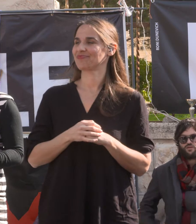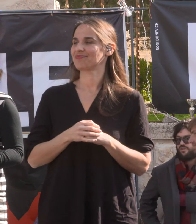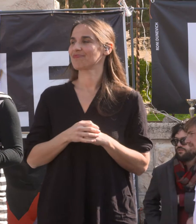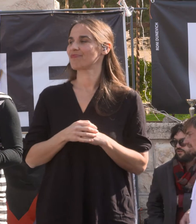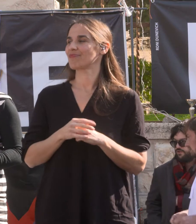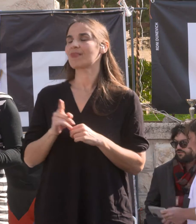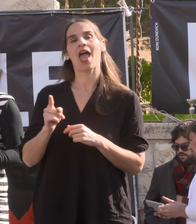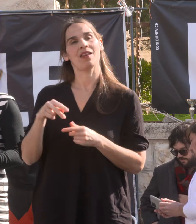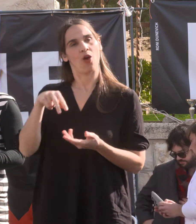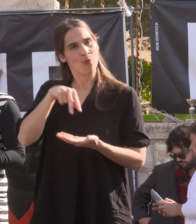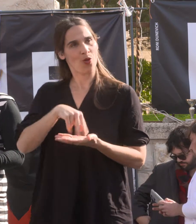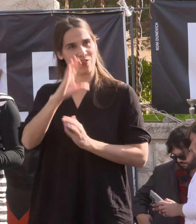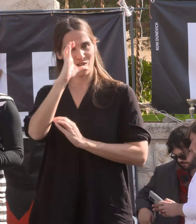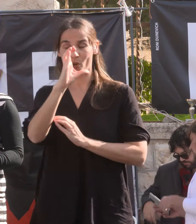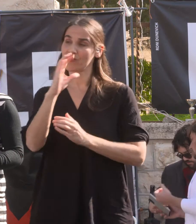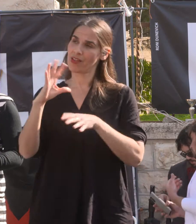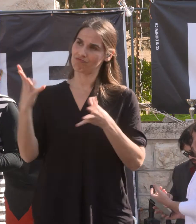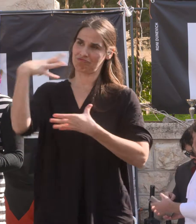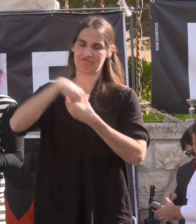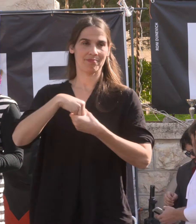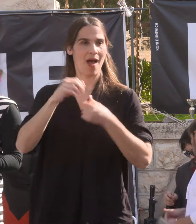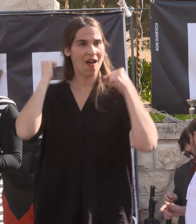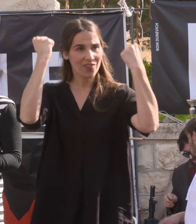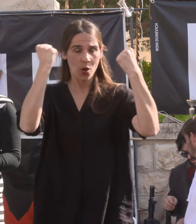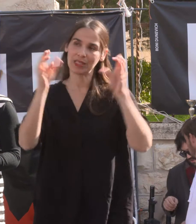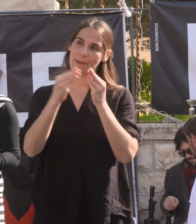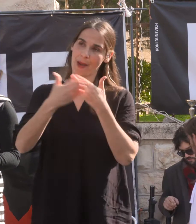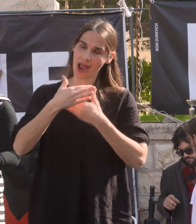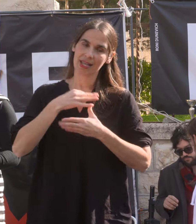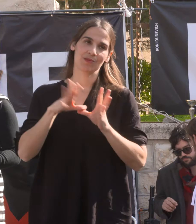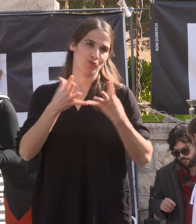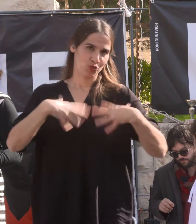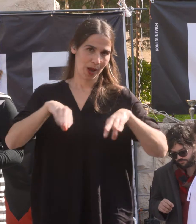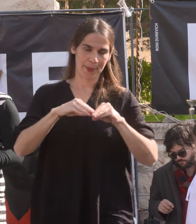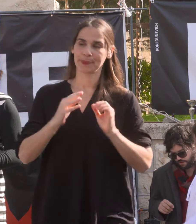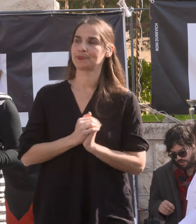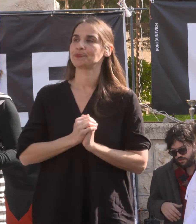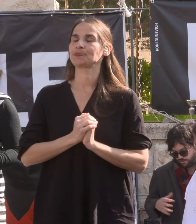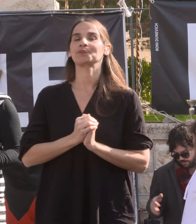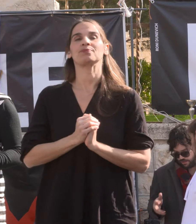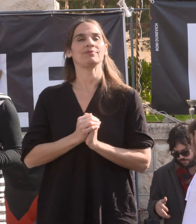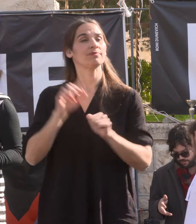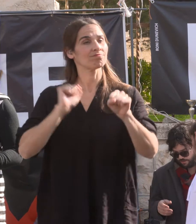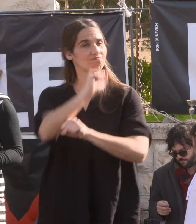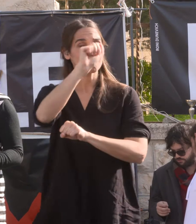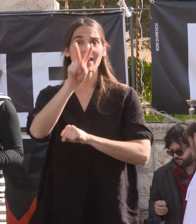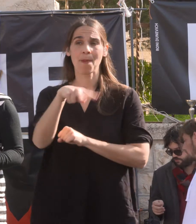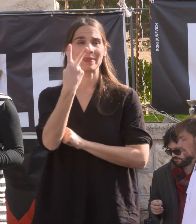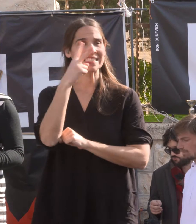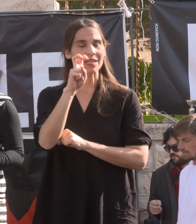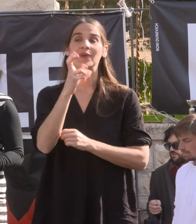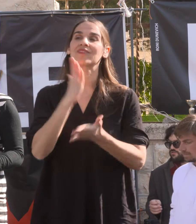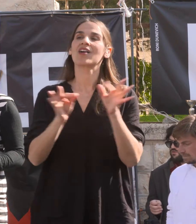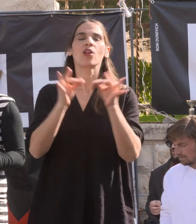עומדות וצופות והן מלוות אותנו להפגנות עם בעלי והמשפחה. יצאנו למחאת 2020